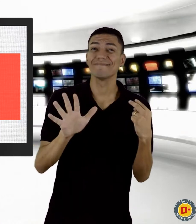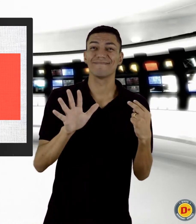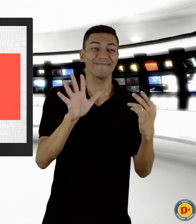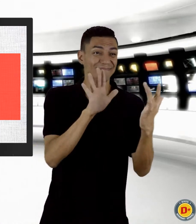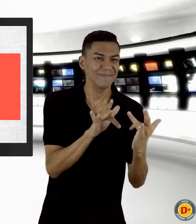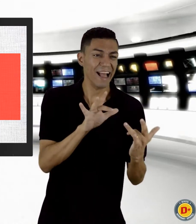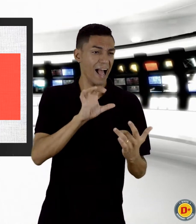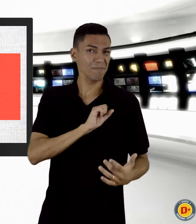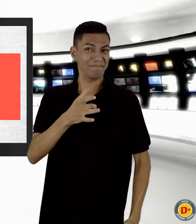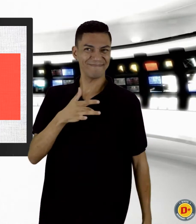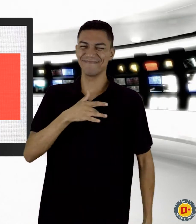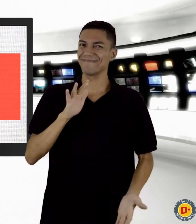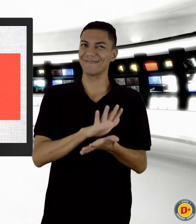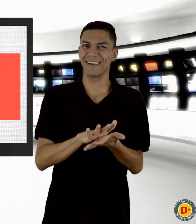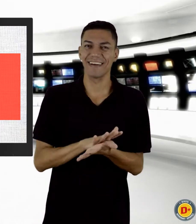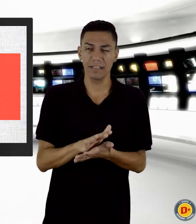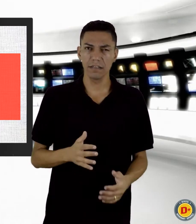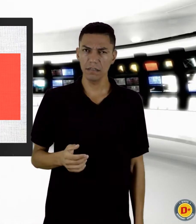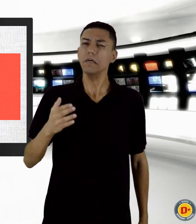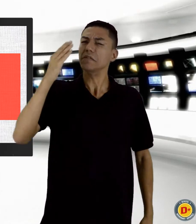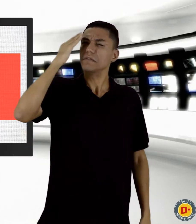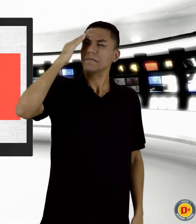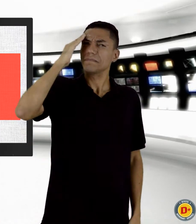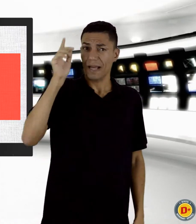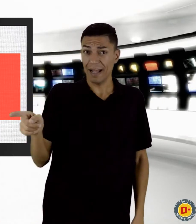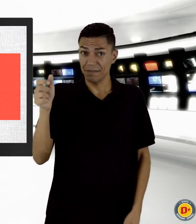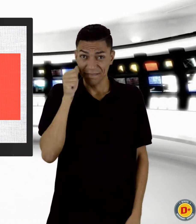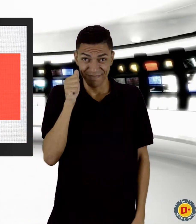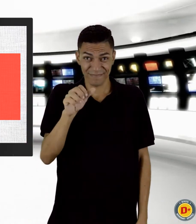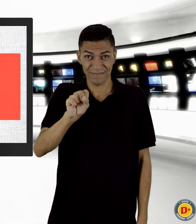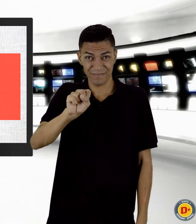sexo funcionava e sabia que eu queria isso um dia, mas não achei que conseguiria.